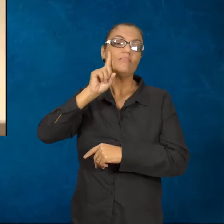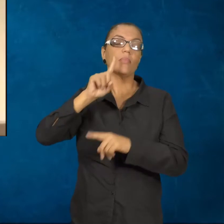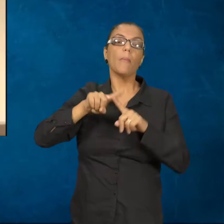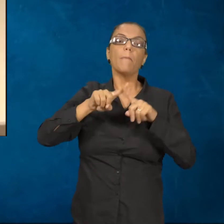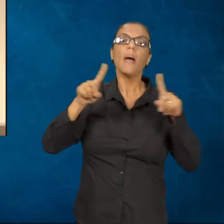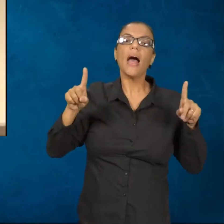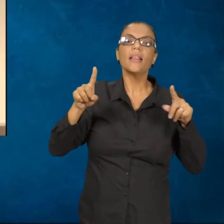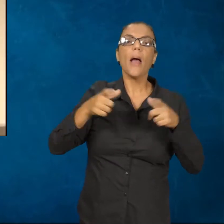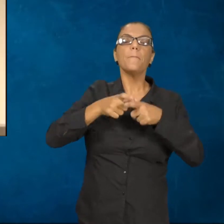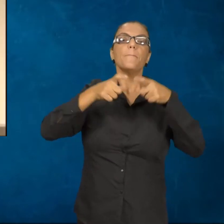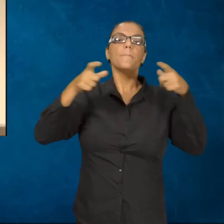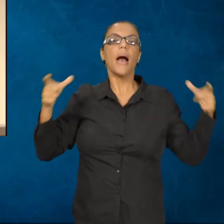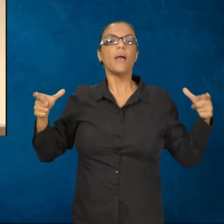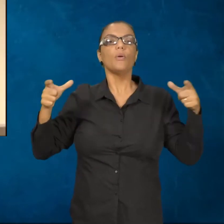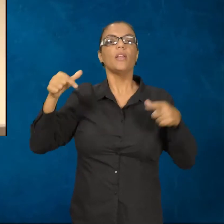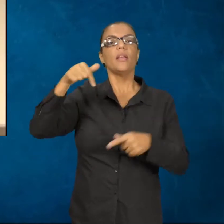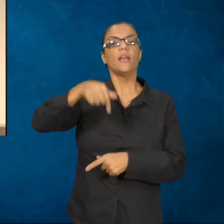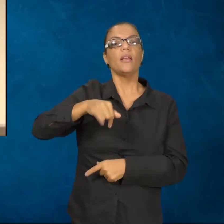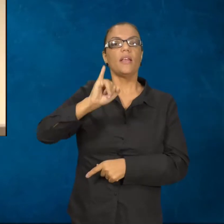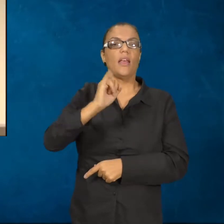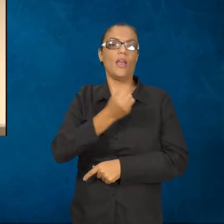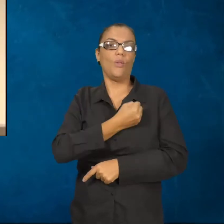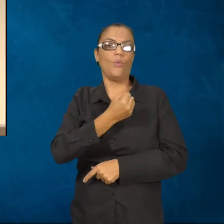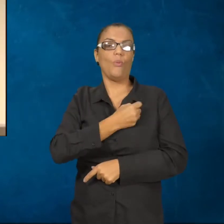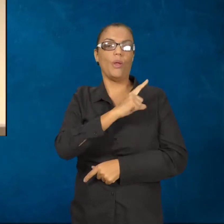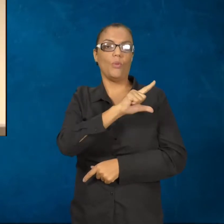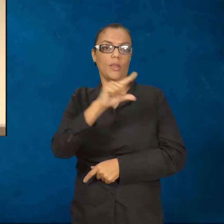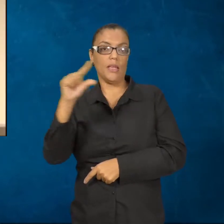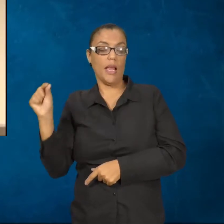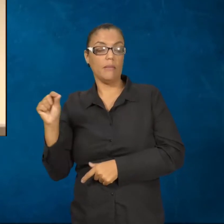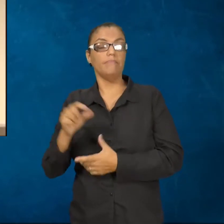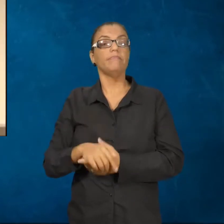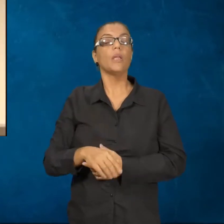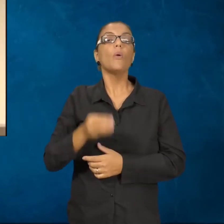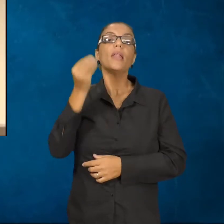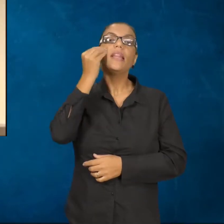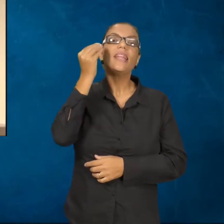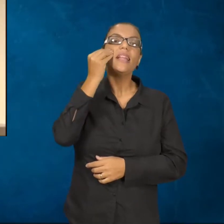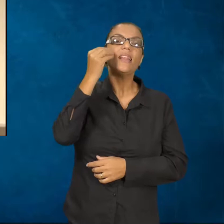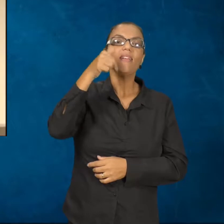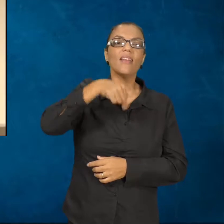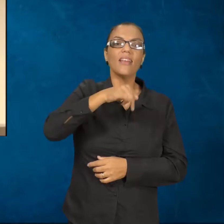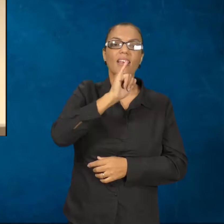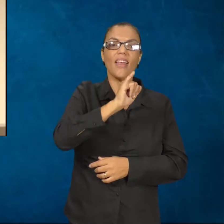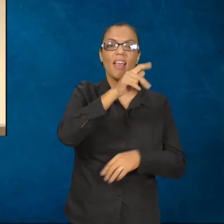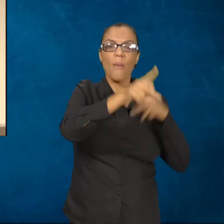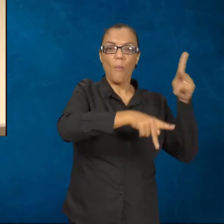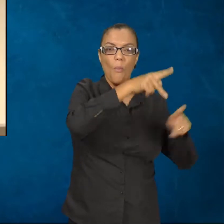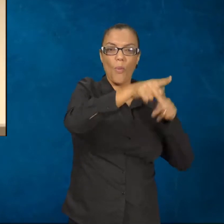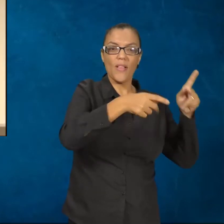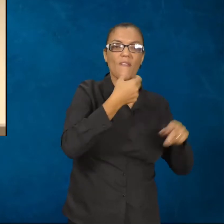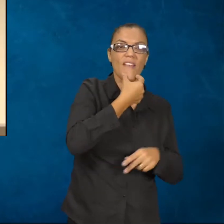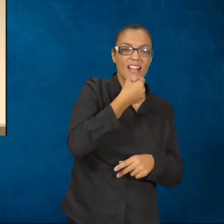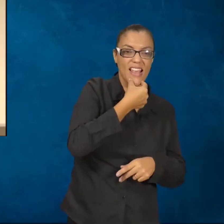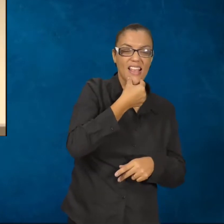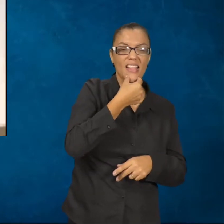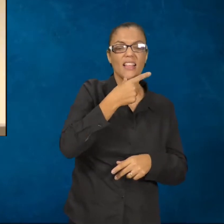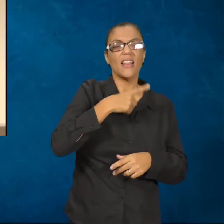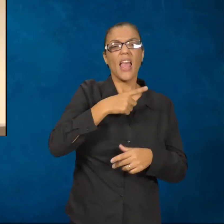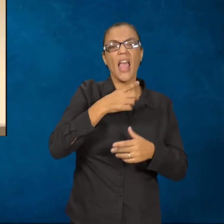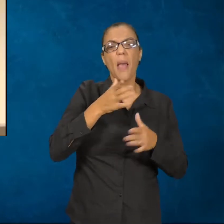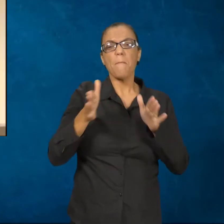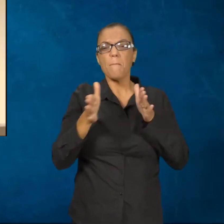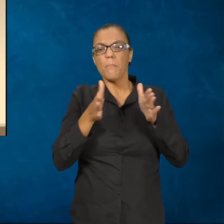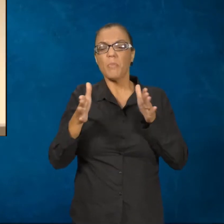está em torno do QI 100. Foi feito um teste de QI na população inglesa. QI médio dos